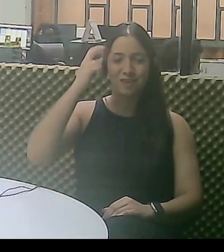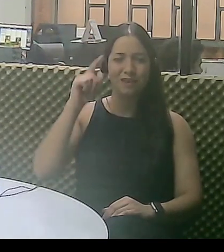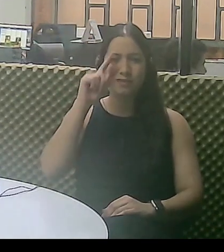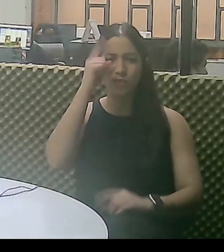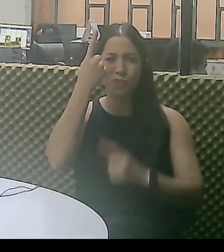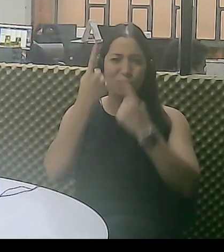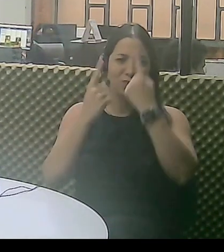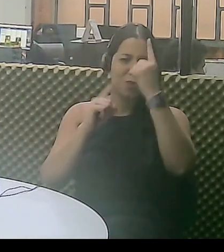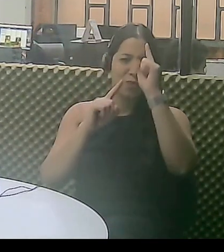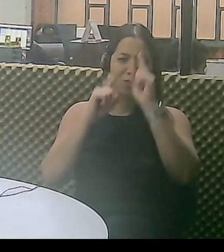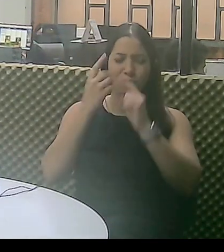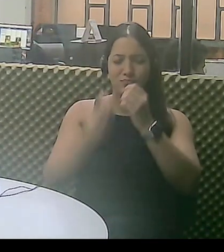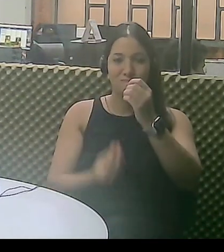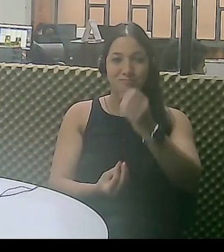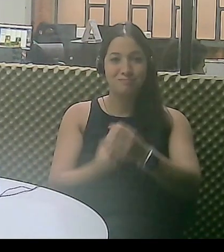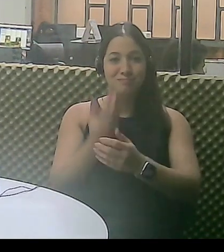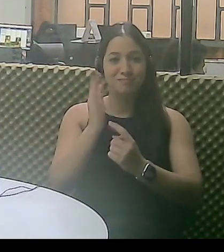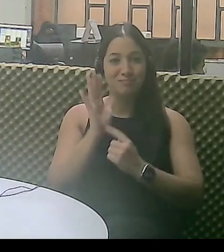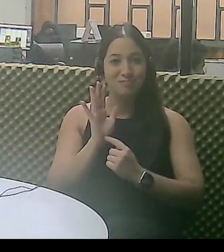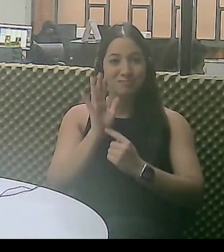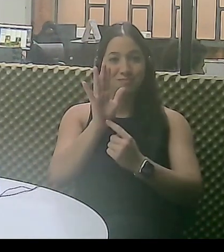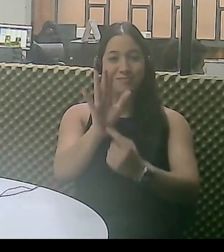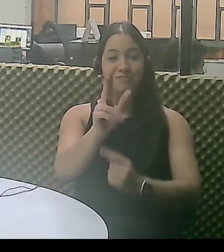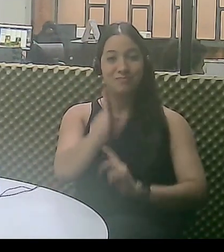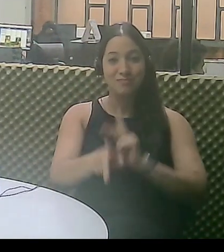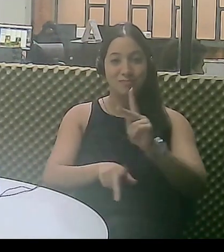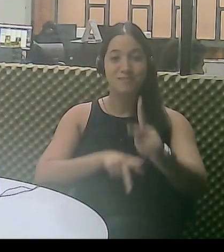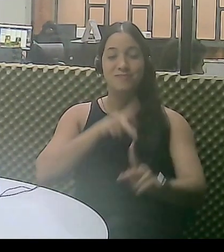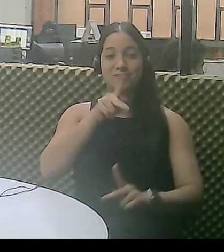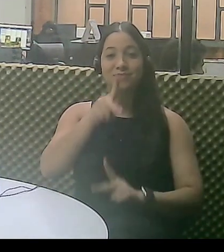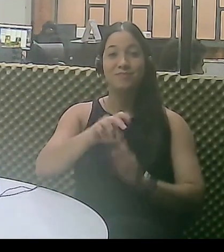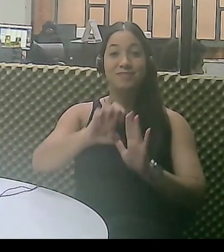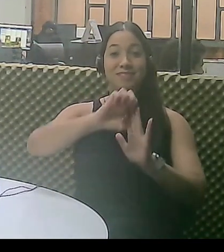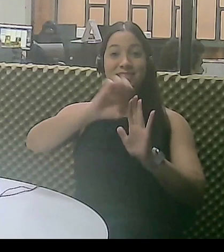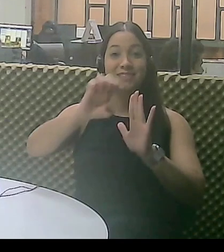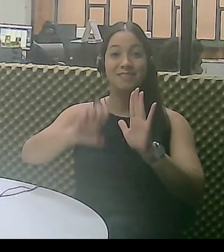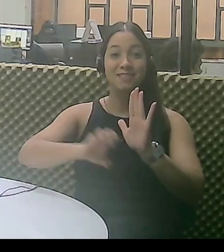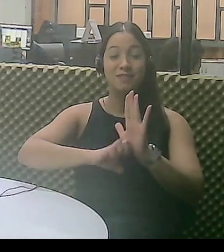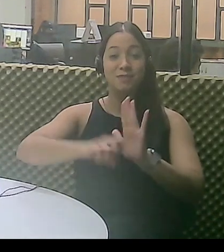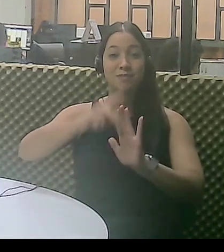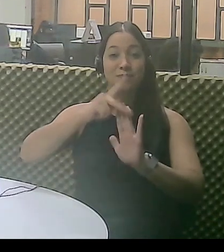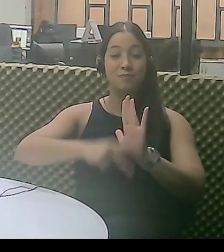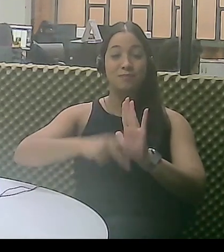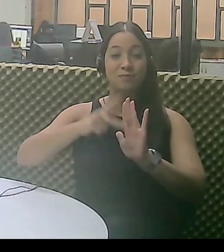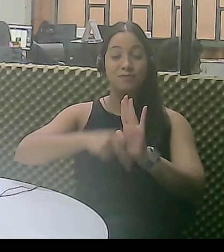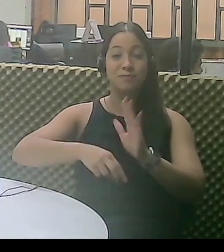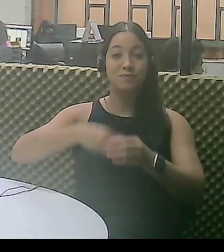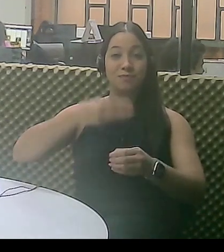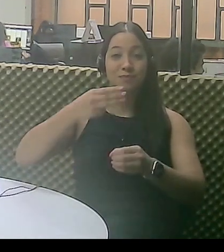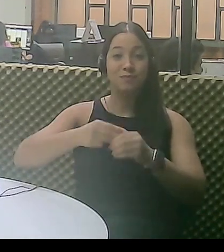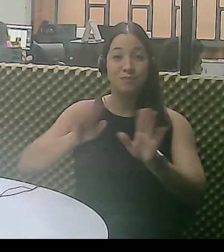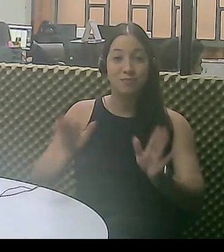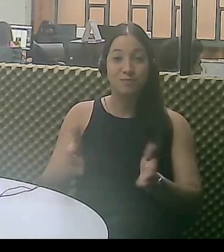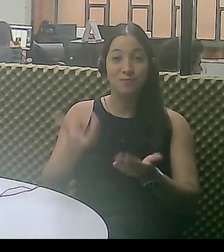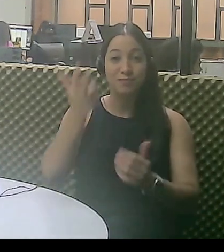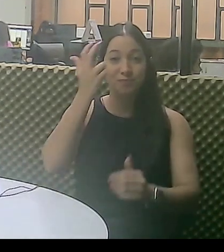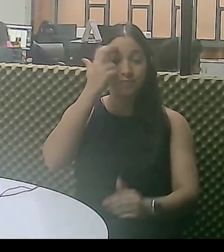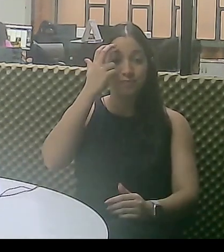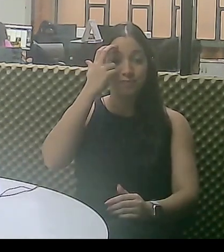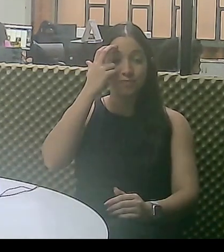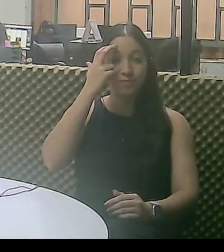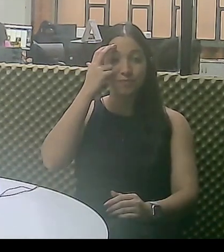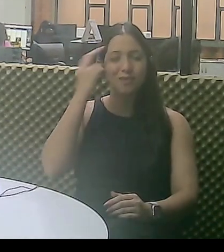ideias saíssem do papel e fossem apresentadas ao público, os editais e o Programa Municipal de Incentivo à Cultura, o PEMIC,